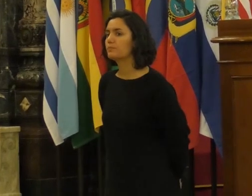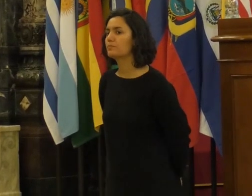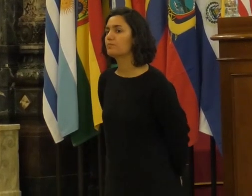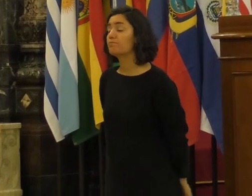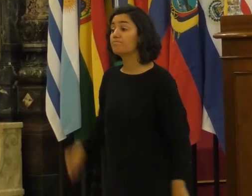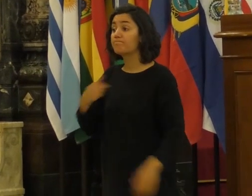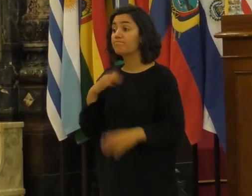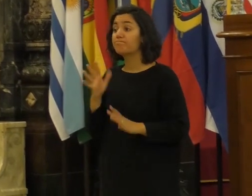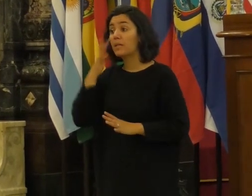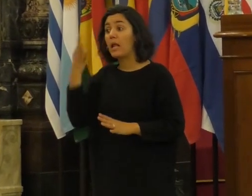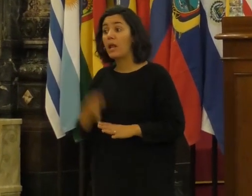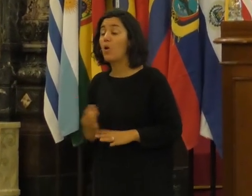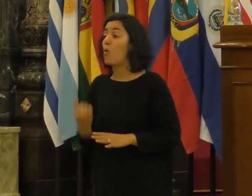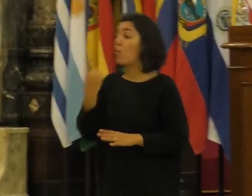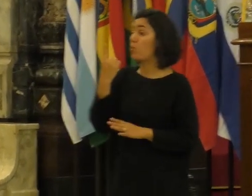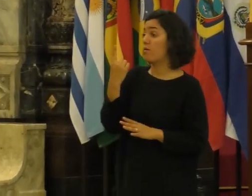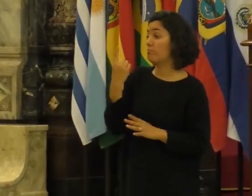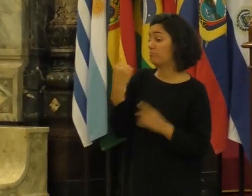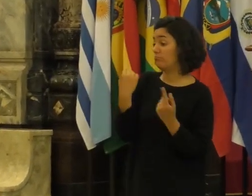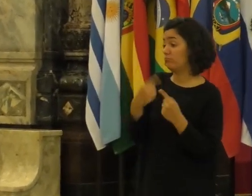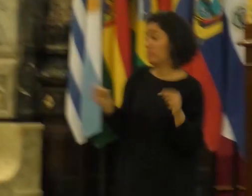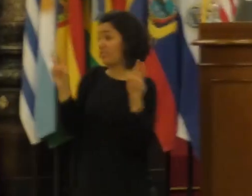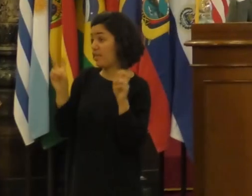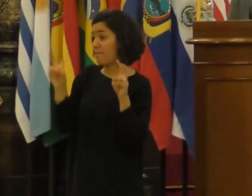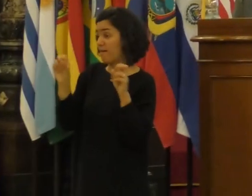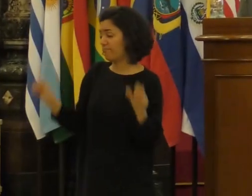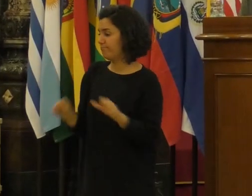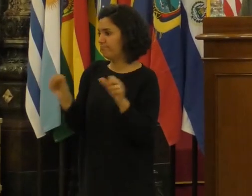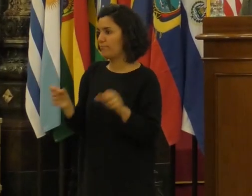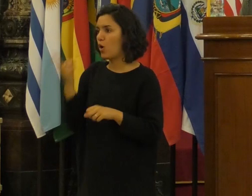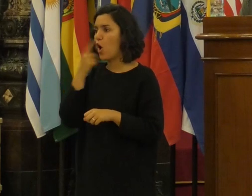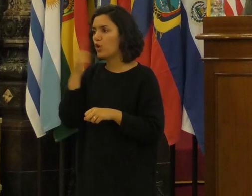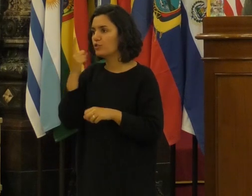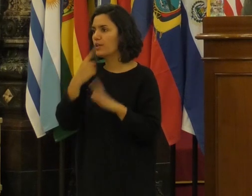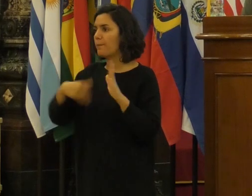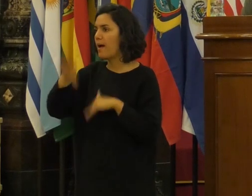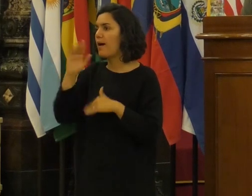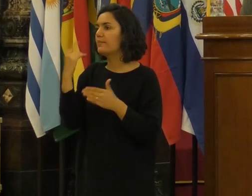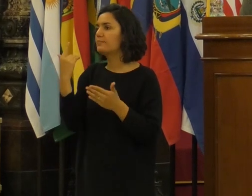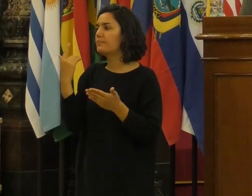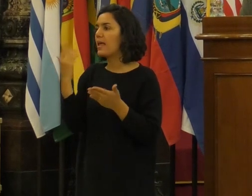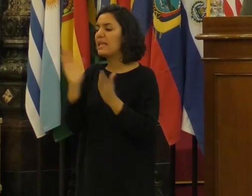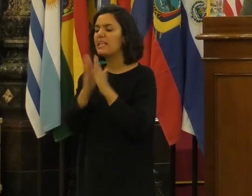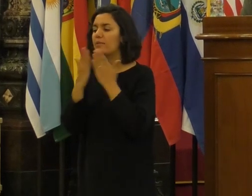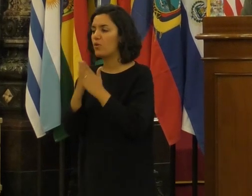yo creo que una de las cosas que tenemos que hacer es conocer un poco mejor la literatura que trabajamos.